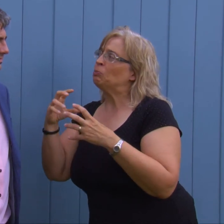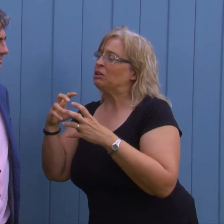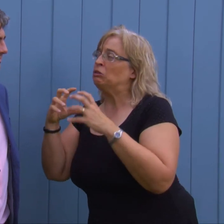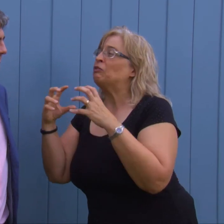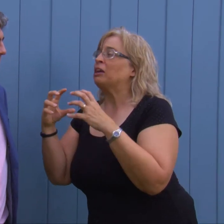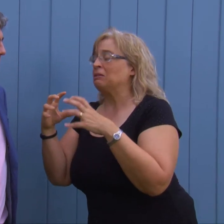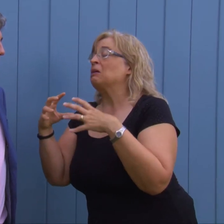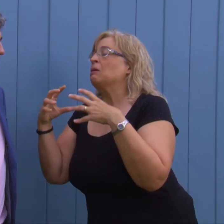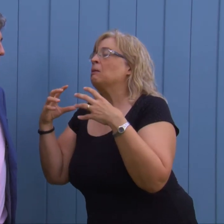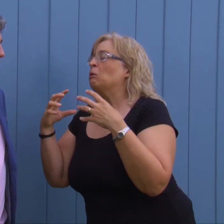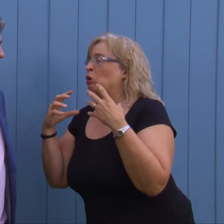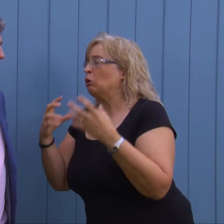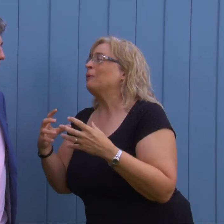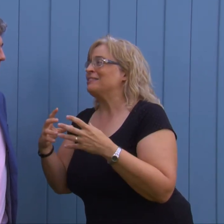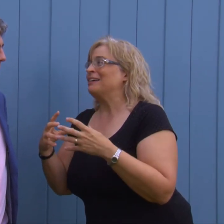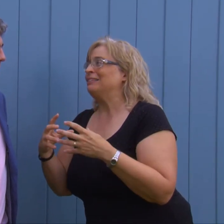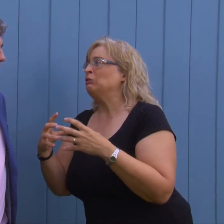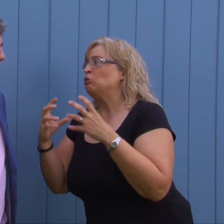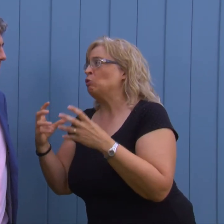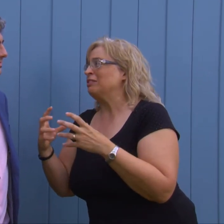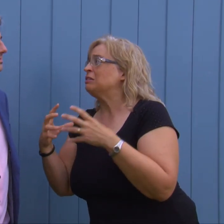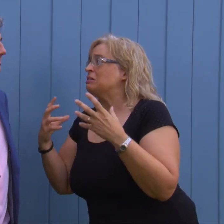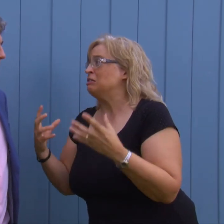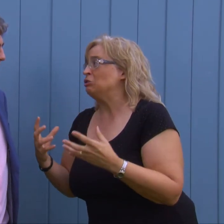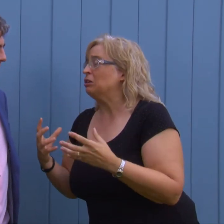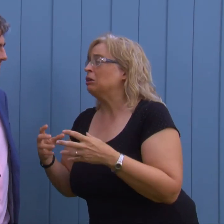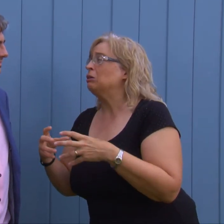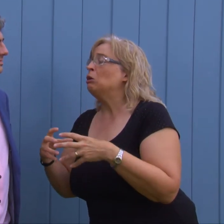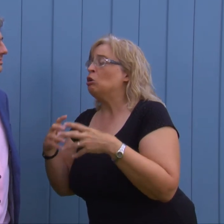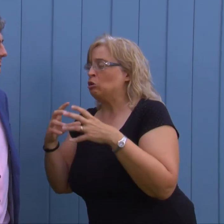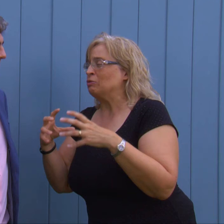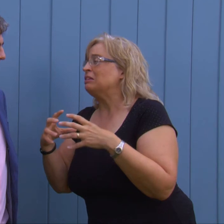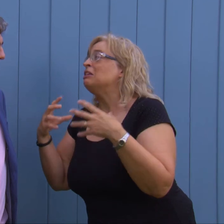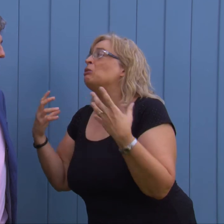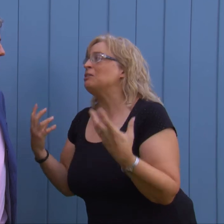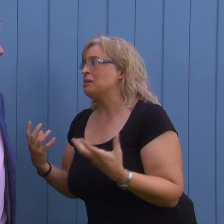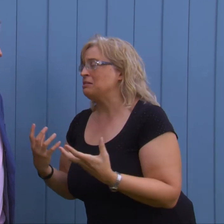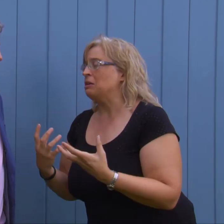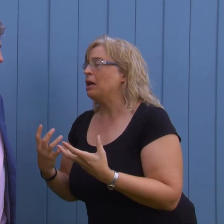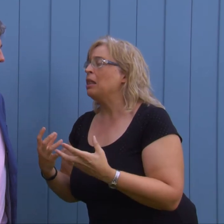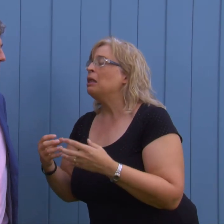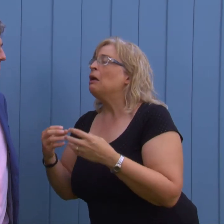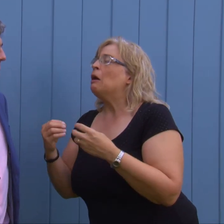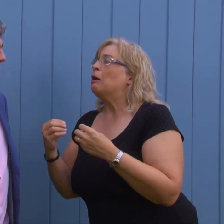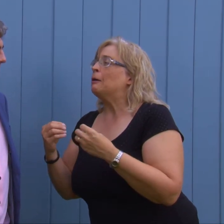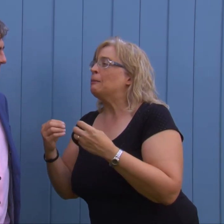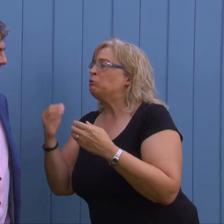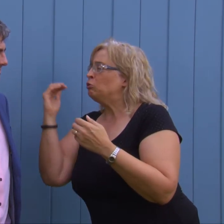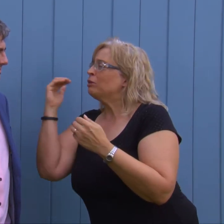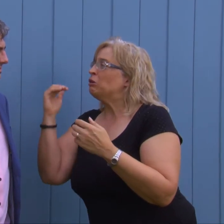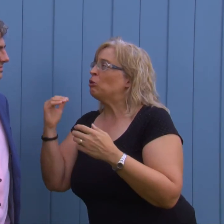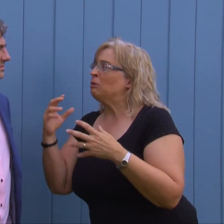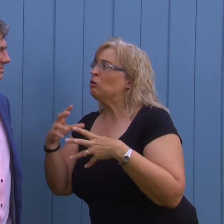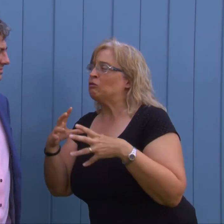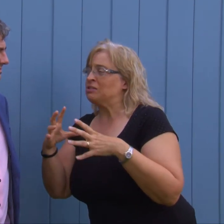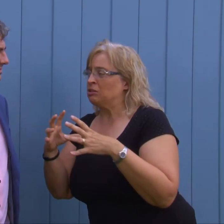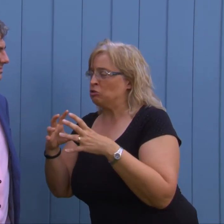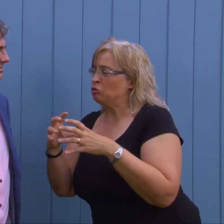qui devaient être représentés au conseil décisionnel, conseil dénominationnel, plutôt que les nommer, on va dire